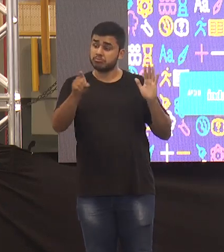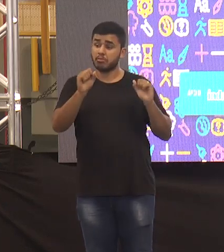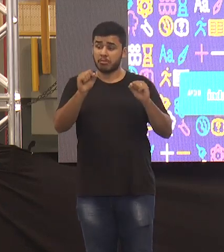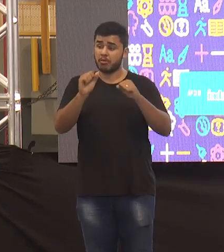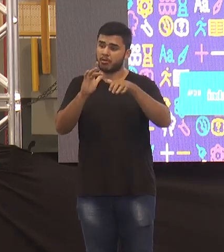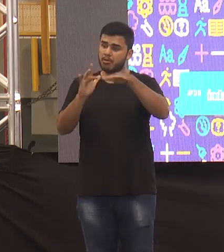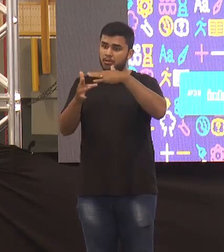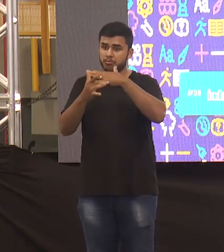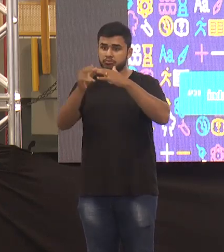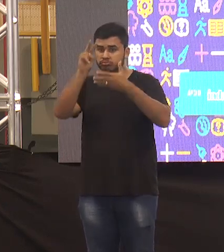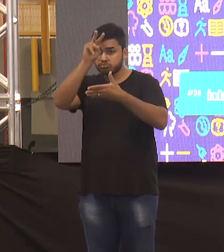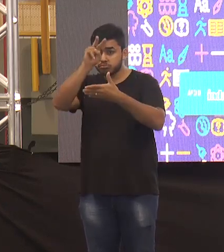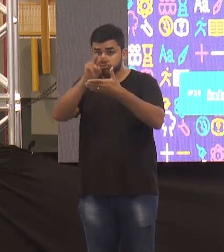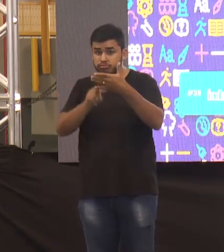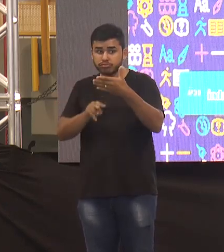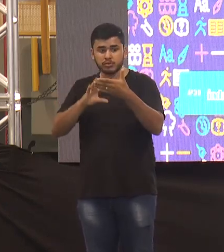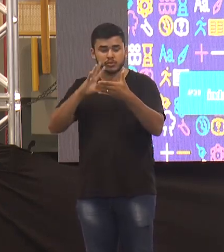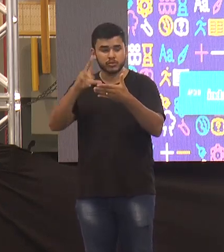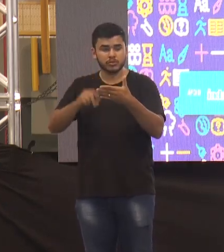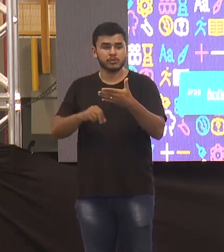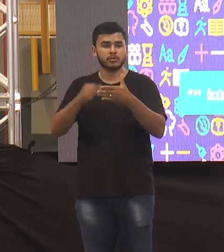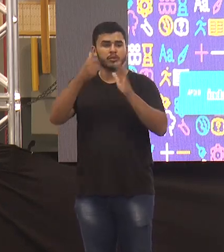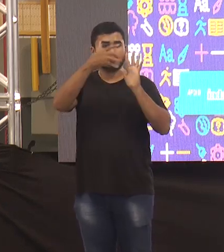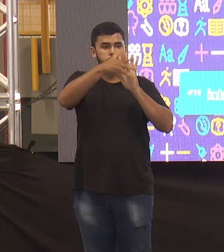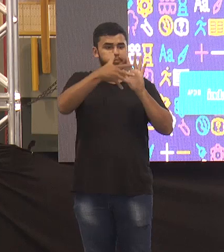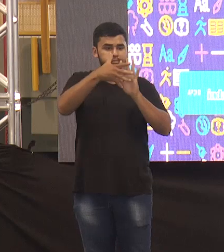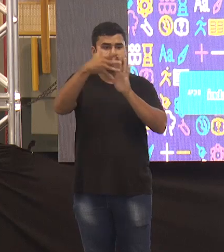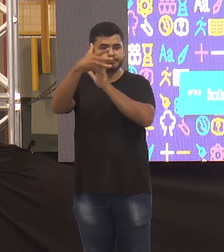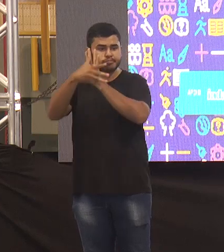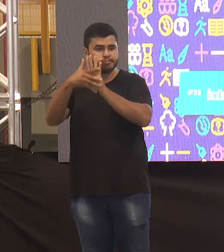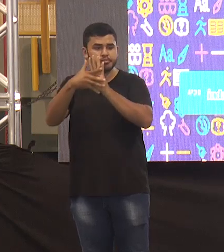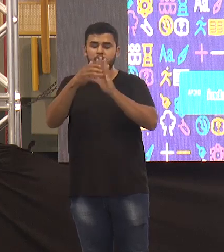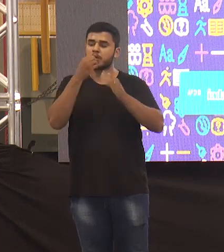dá uma lida na proposta inteira com os textos de apoio.